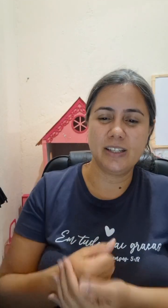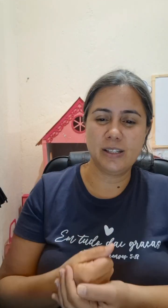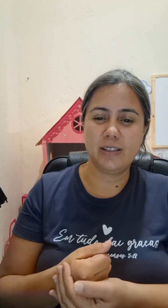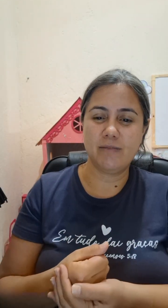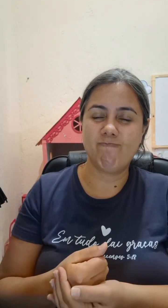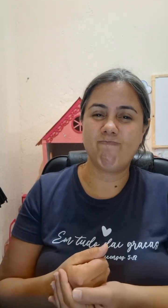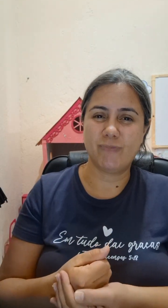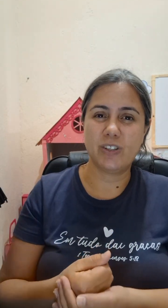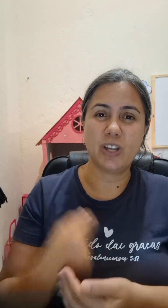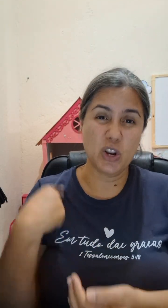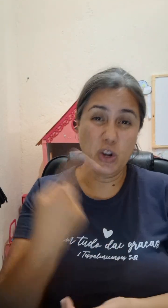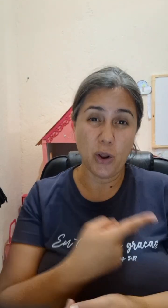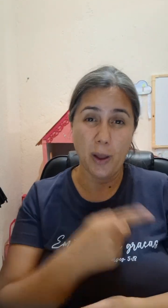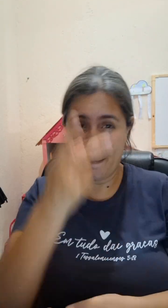eternamente. Ele é o mediador